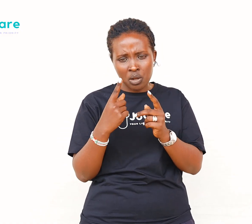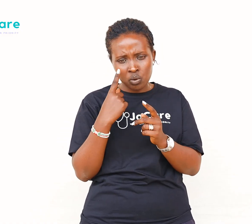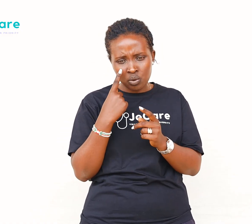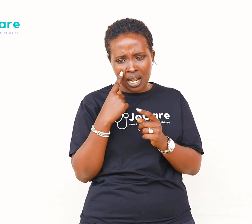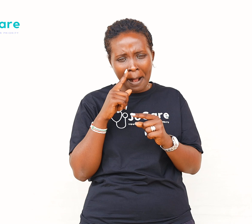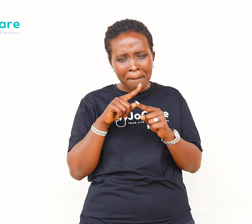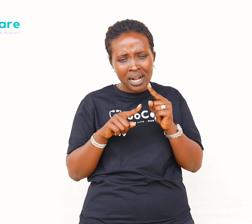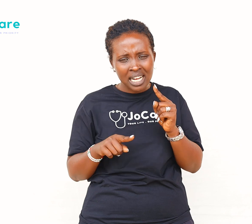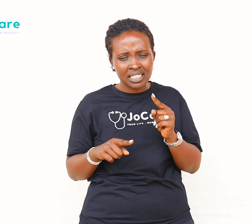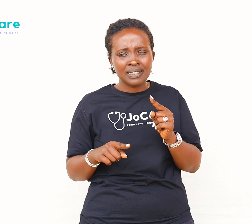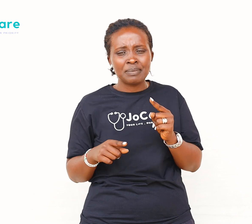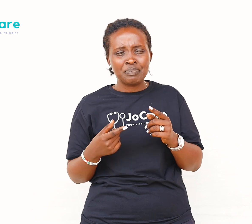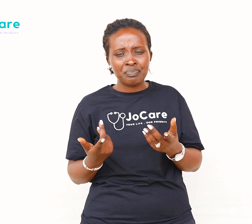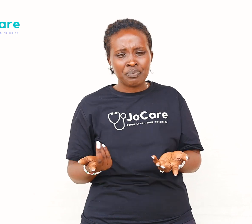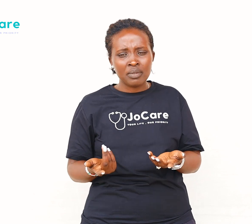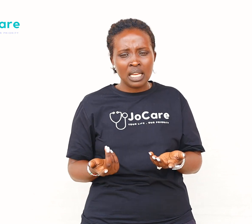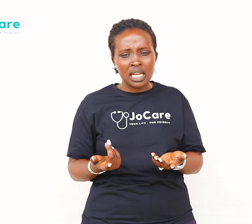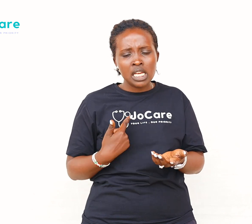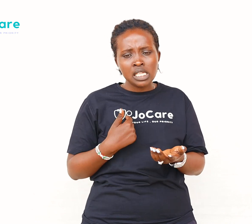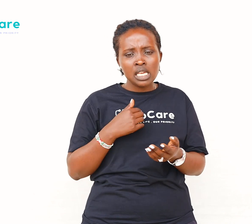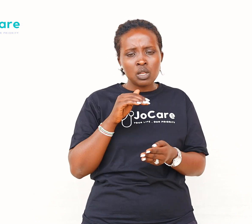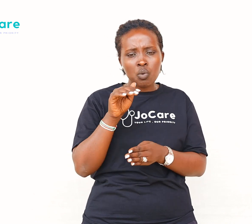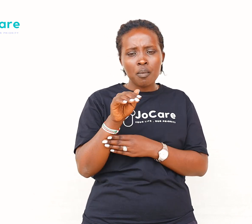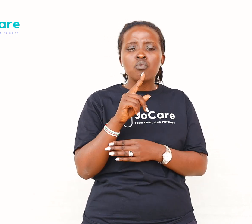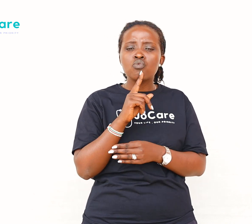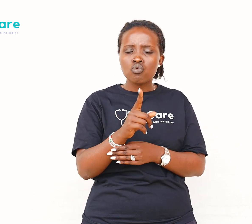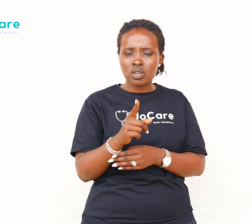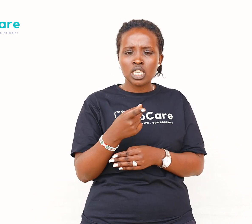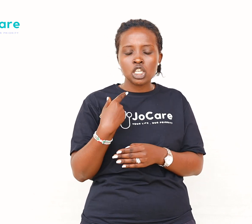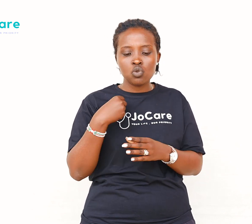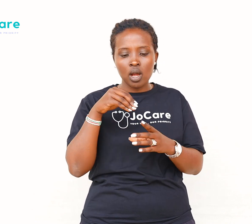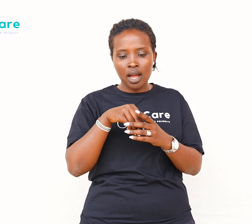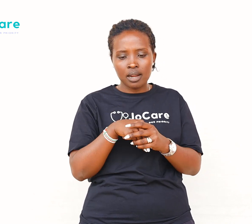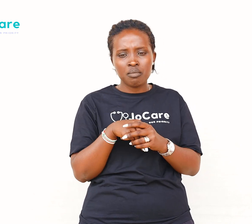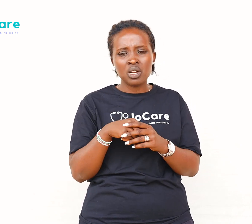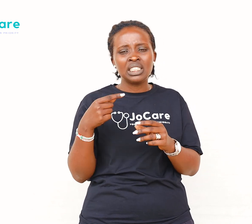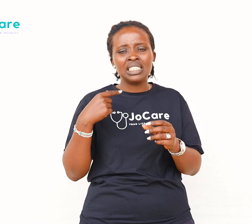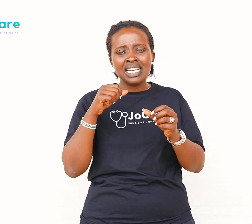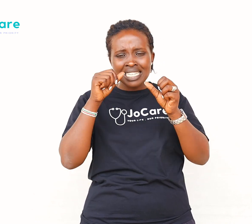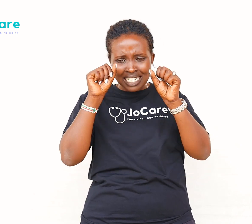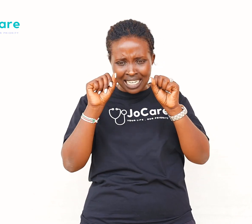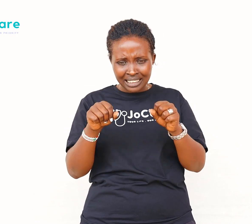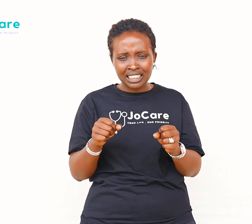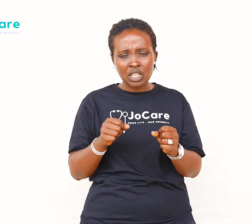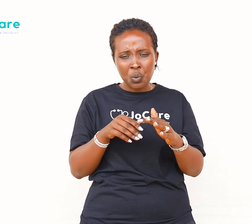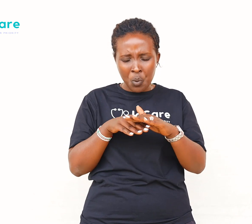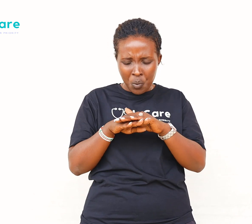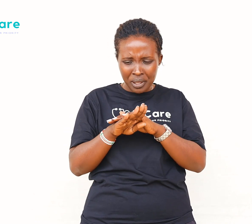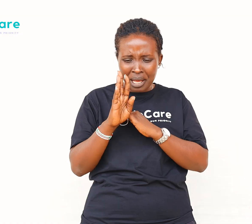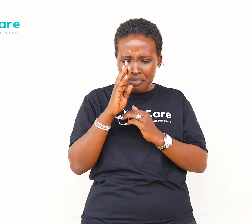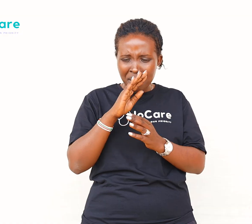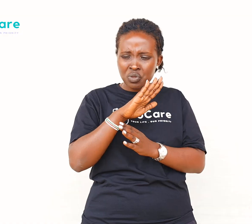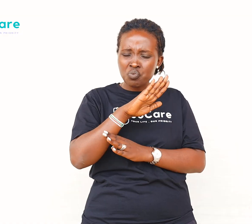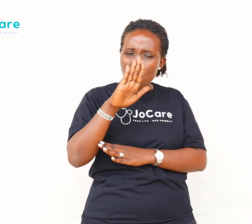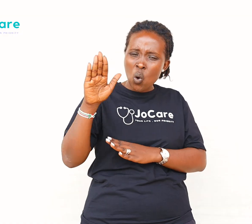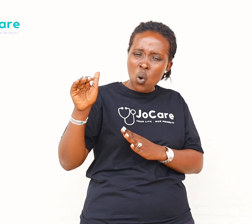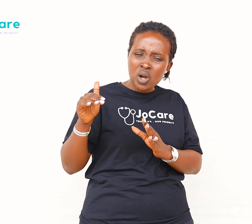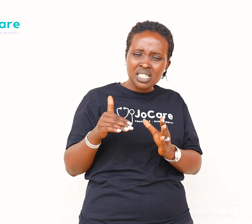ariko ni ukuvuga ngo iyo karimo kabasha kubika bya bintu byose bishobora kuba byasohoka bikajya hanze,